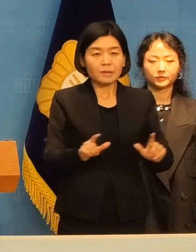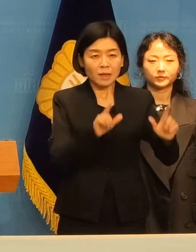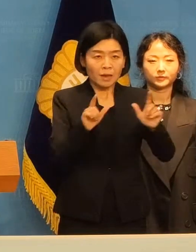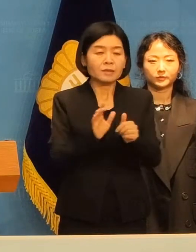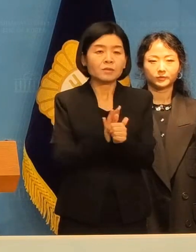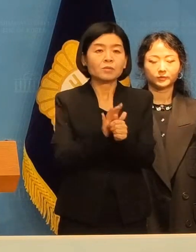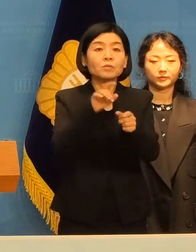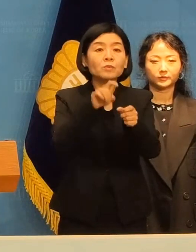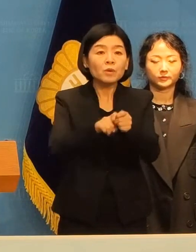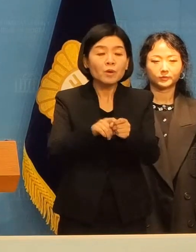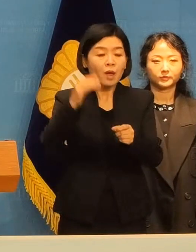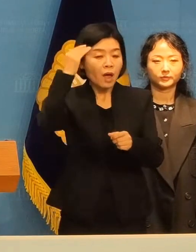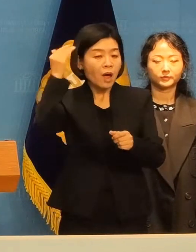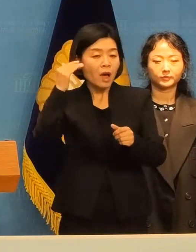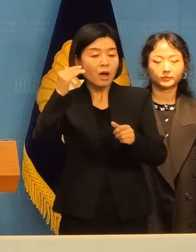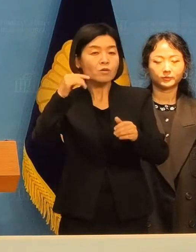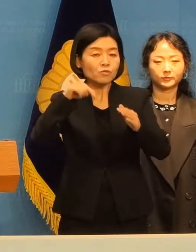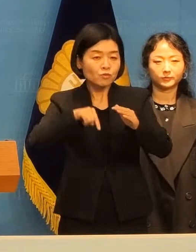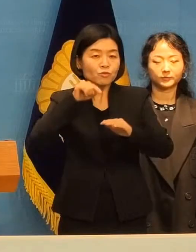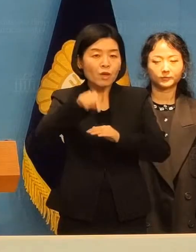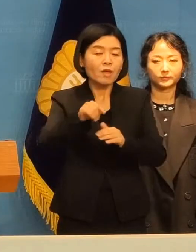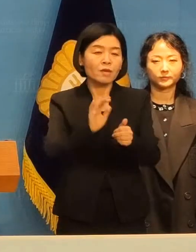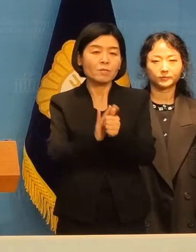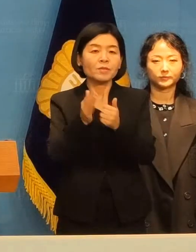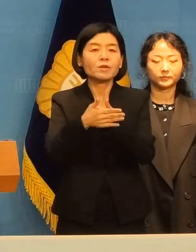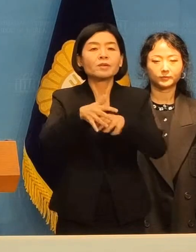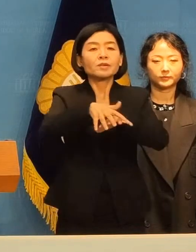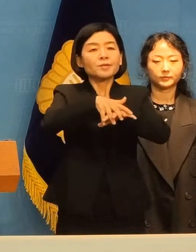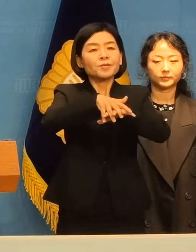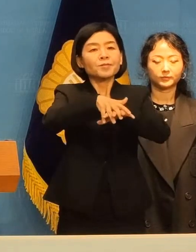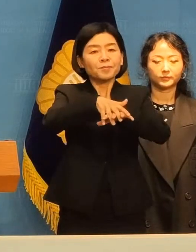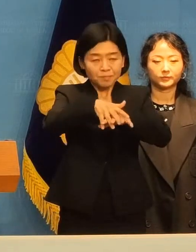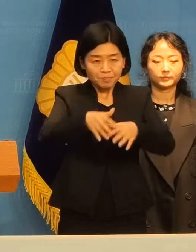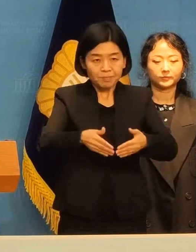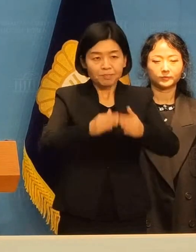국내외 협력기구를 설치하기로 하였습니다.